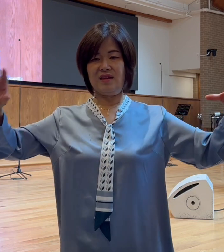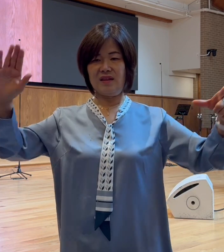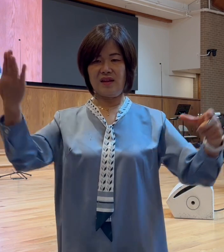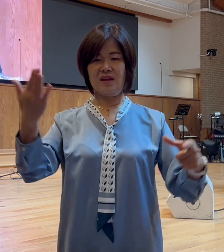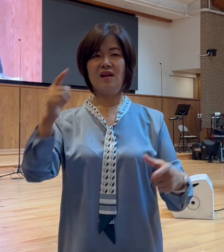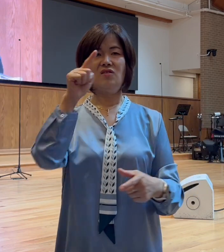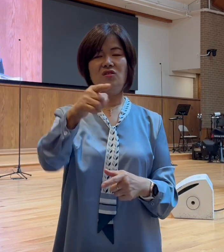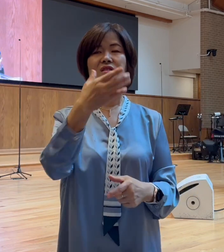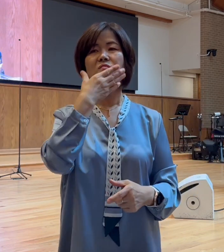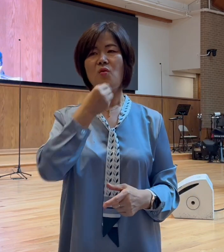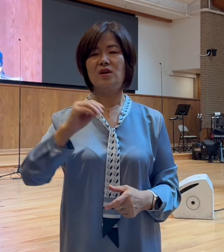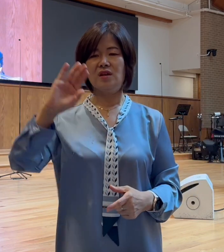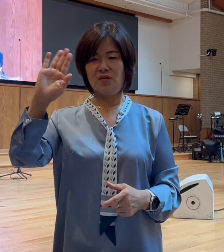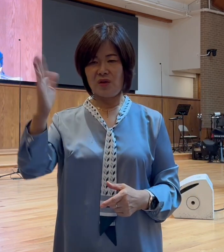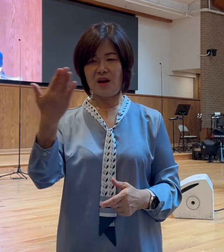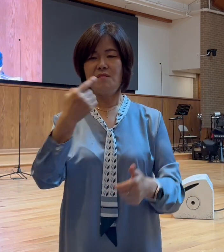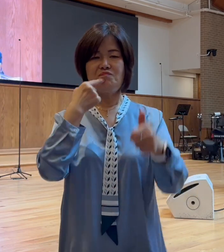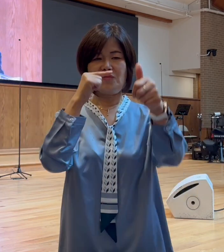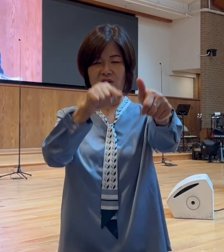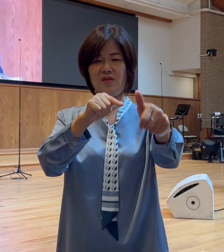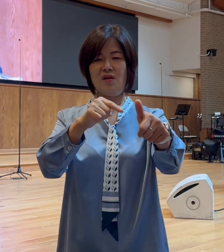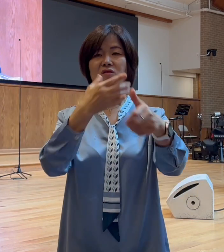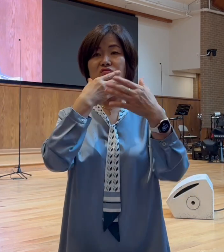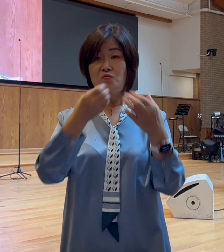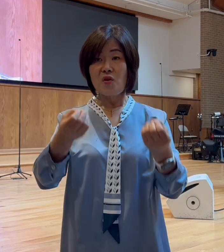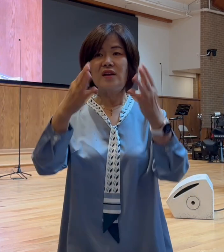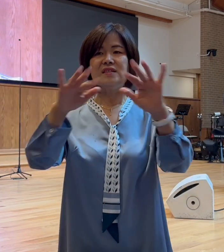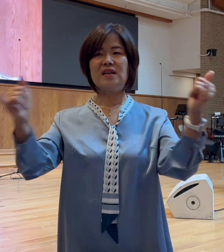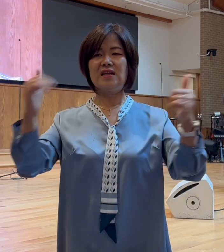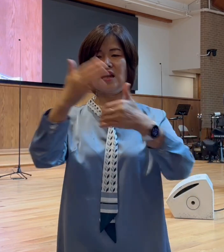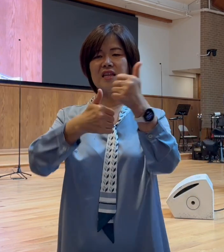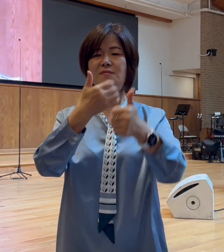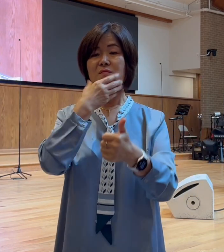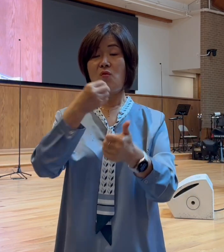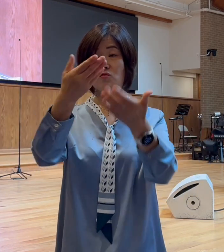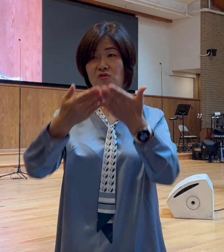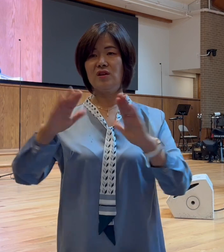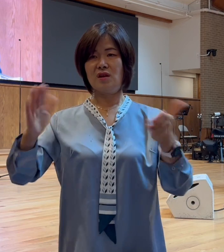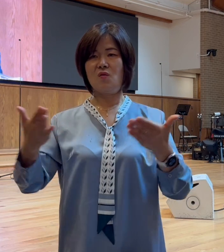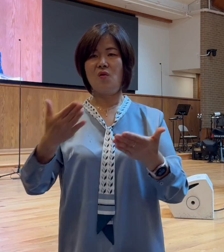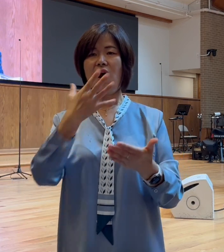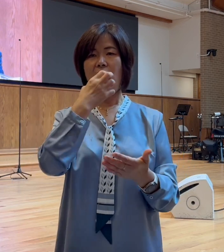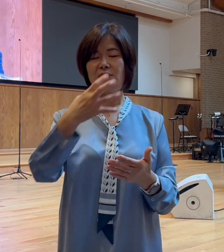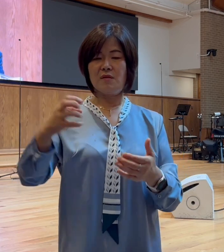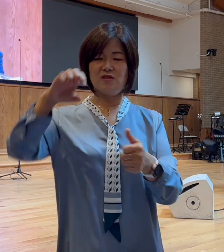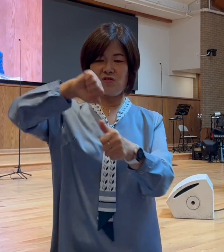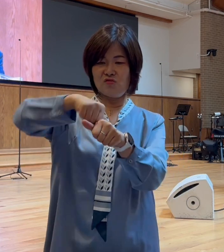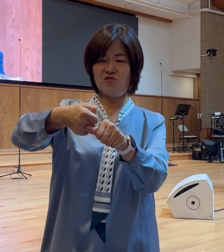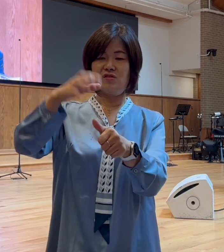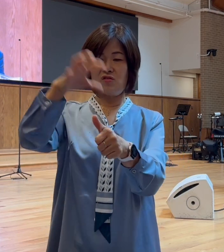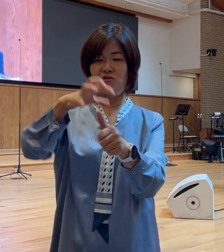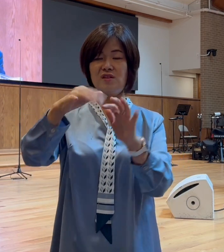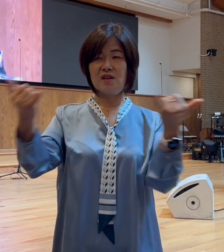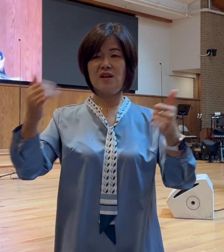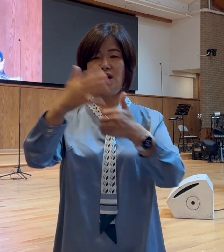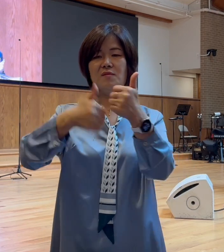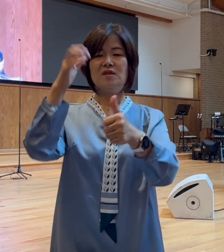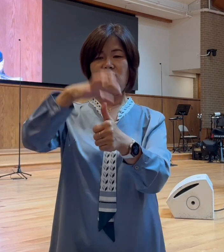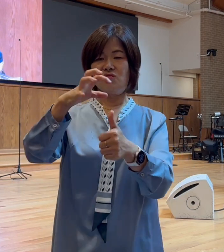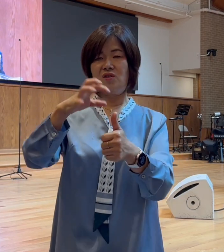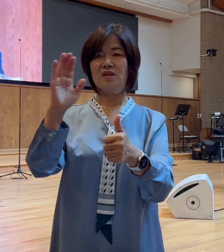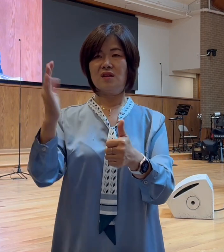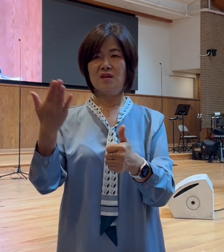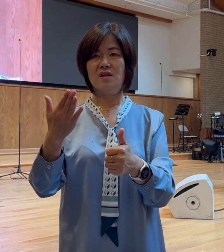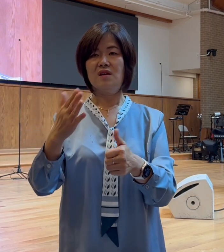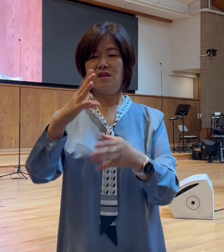미완료에 너는 복이 되라, 명령이에요. 너를 축복하는 자는 내가 복을 주고 내가 너를 저주하는 자는 내가 너를 저주하리니, 미완료입니다.